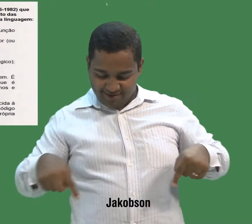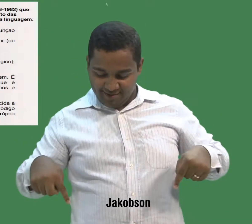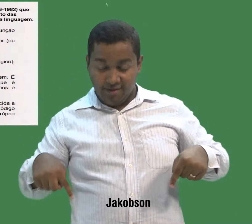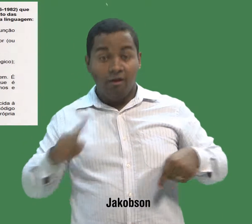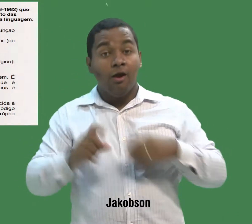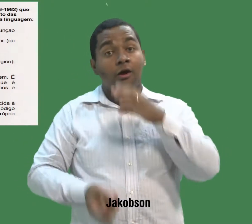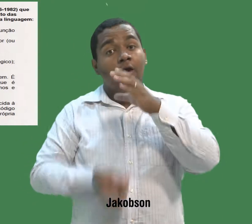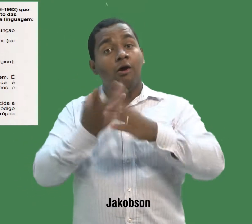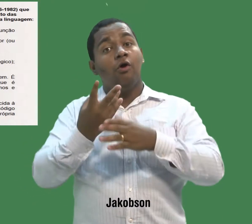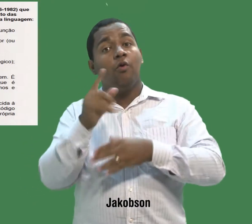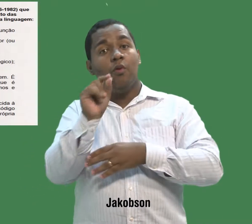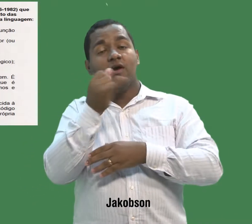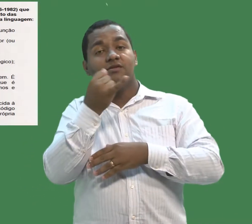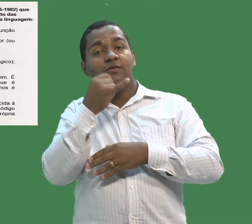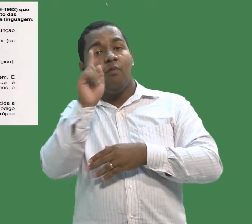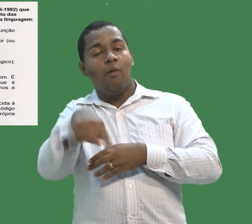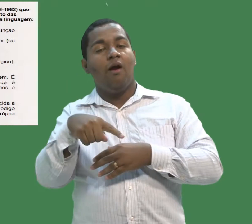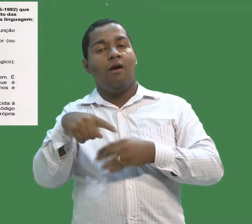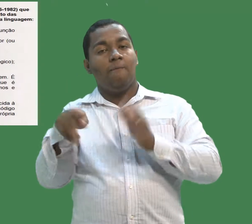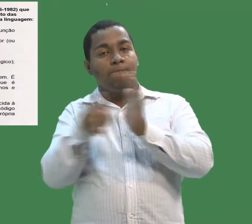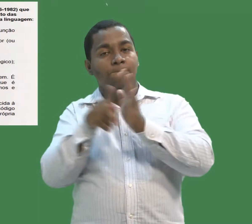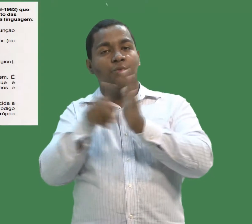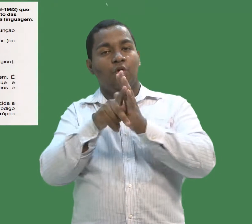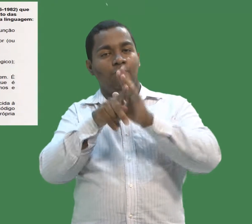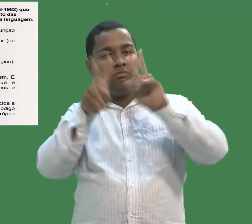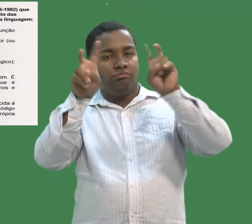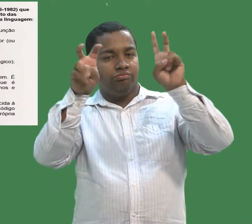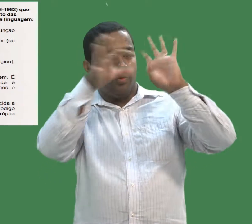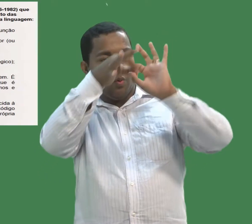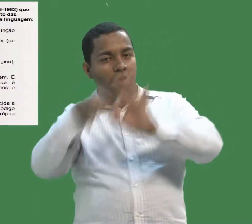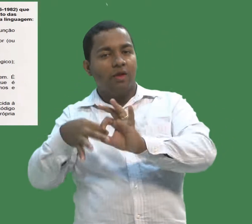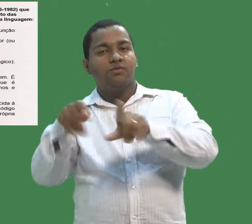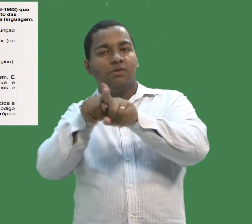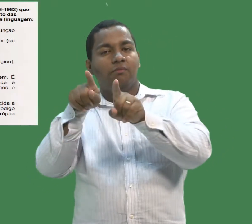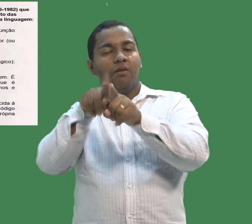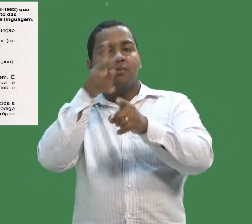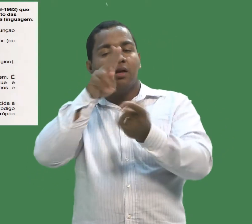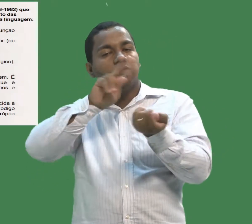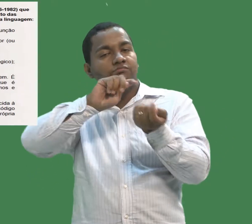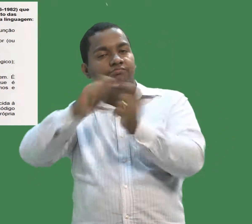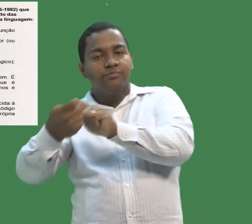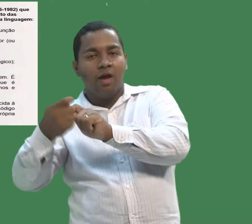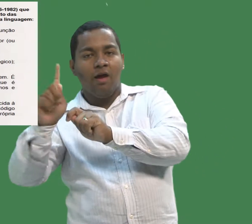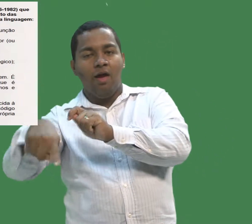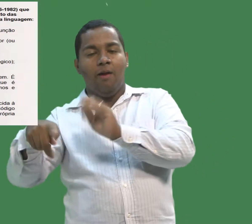das mensagens e introduzindo mais 3 tipos de funções da linguagem. Função referencial ou